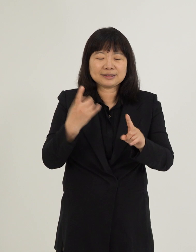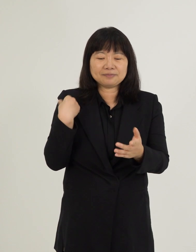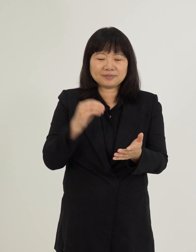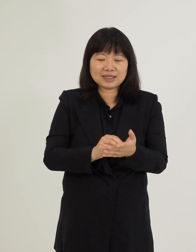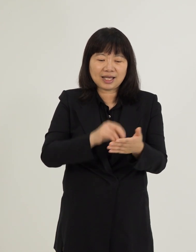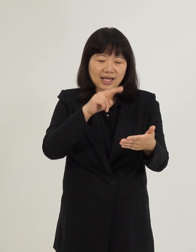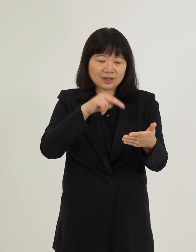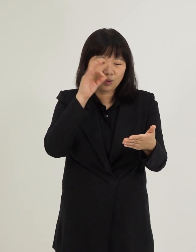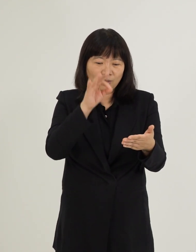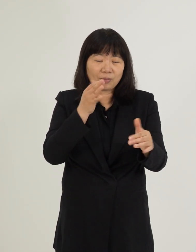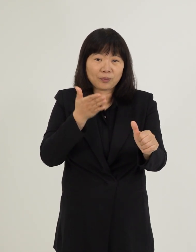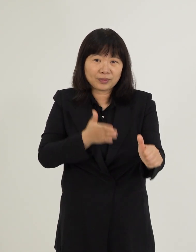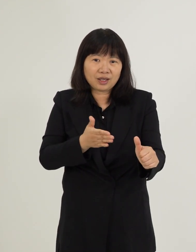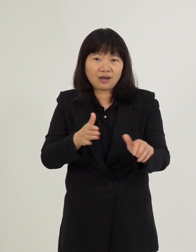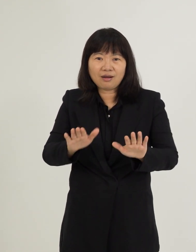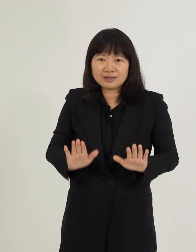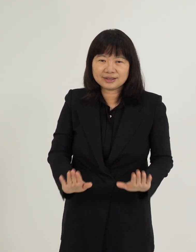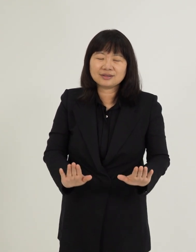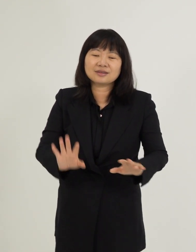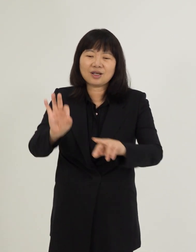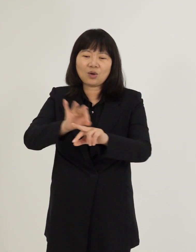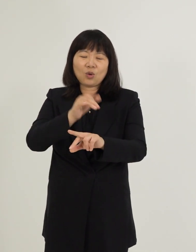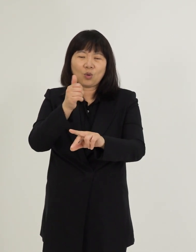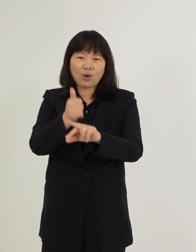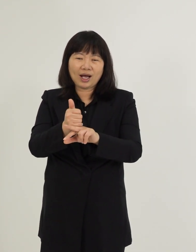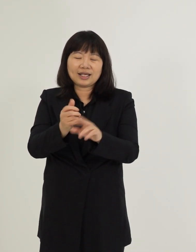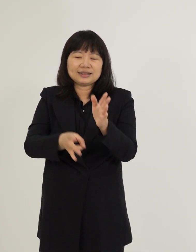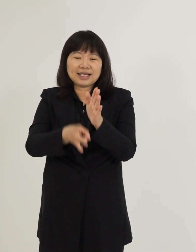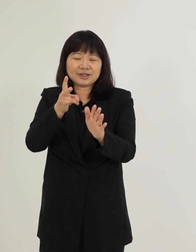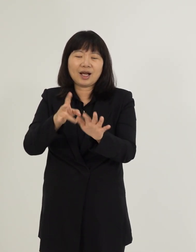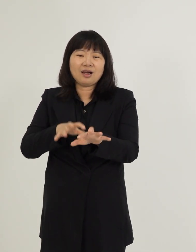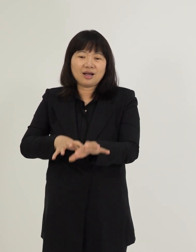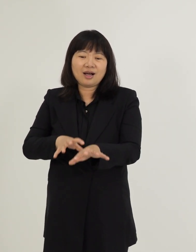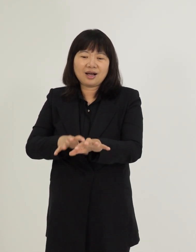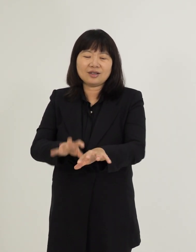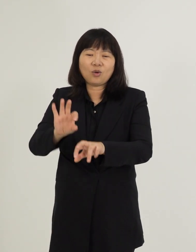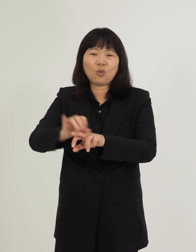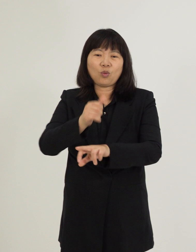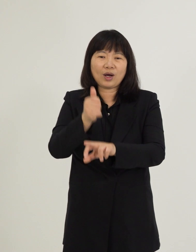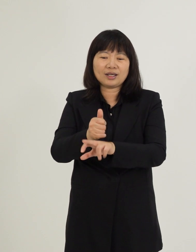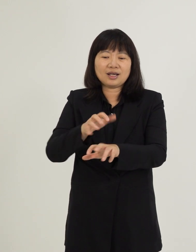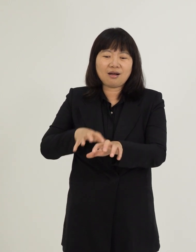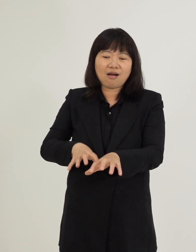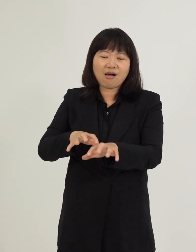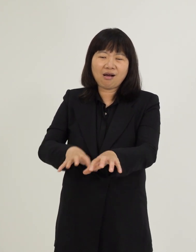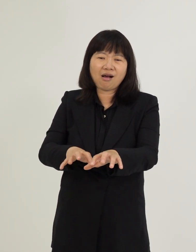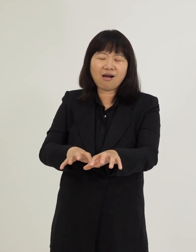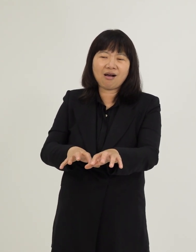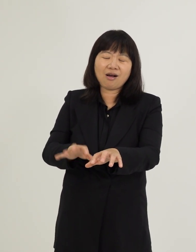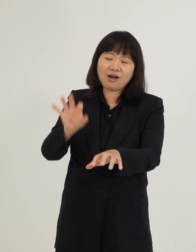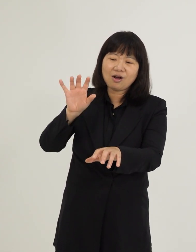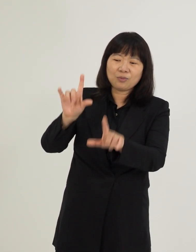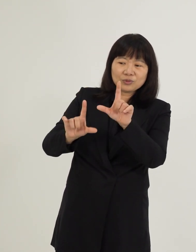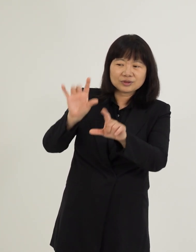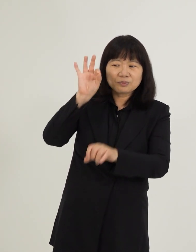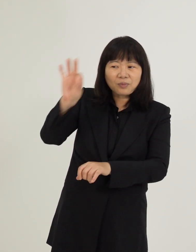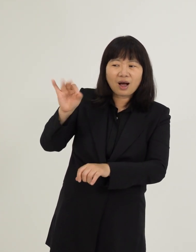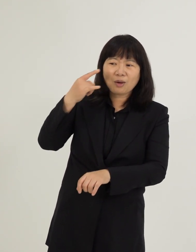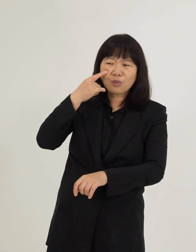연도에 들어선 이 왕의 행렬을 뒤따르는 사람들의 웃기고 이상한 모습을 한번